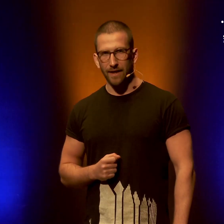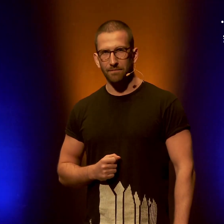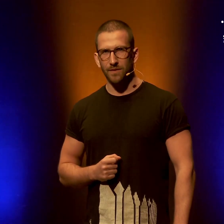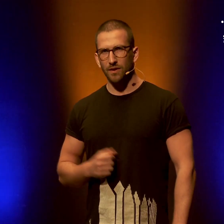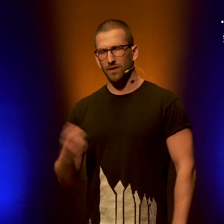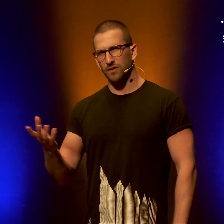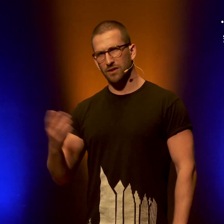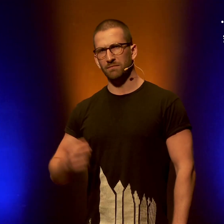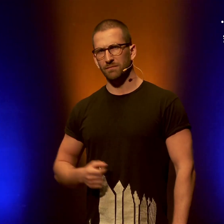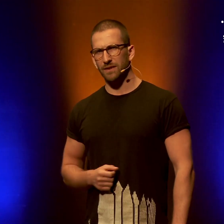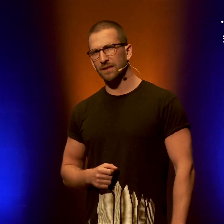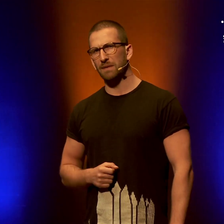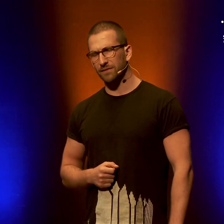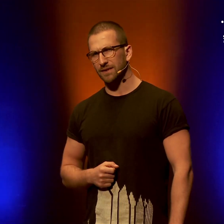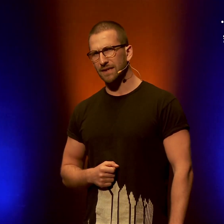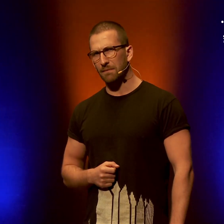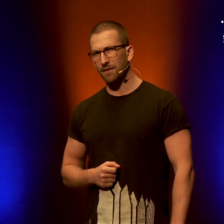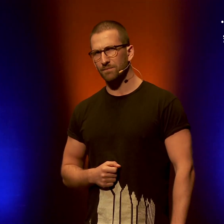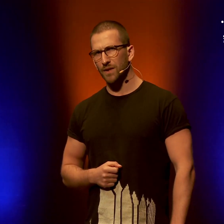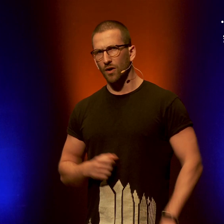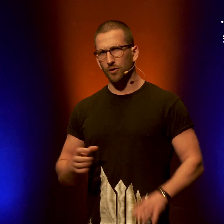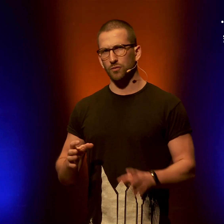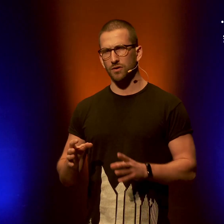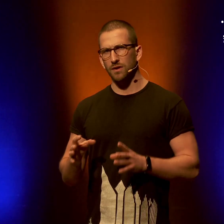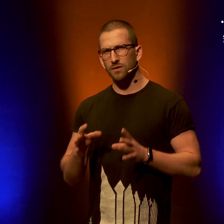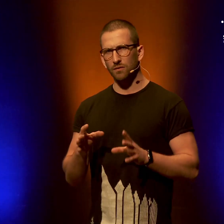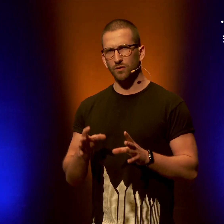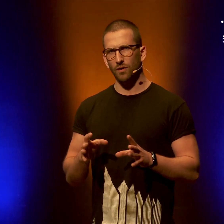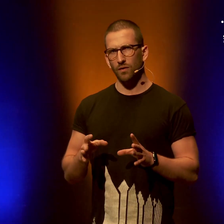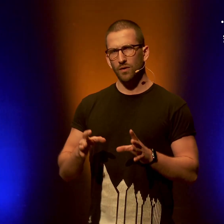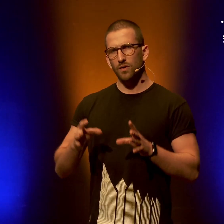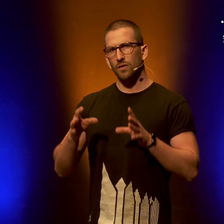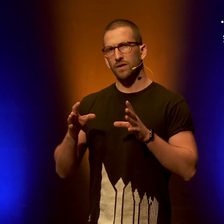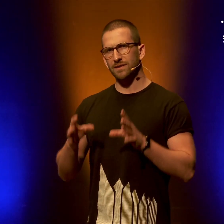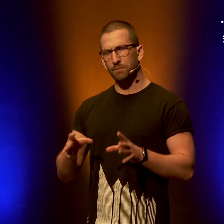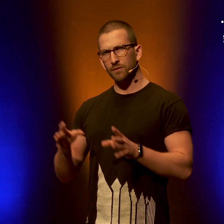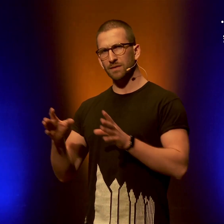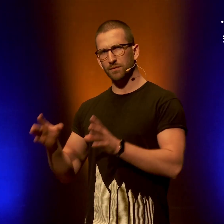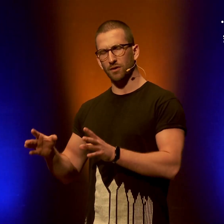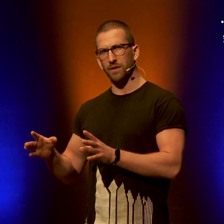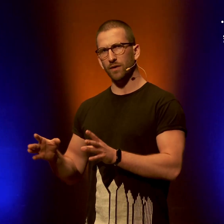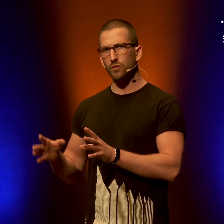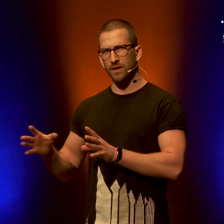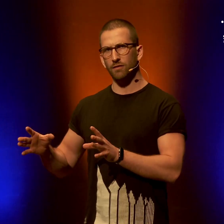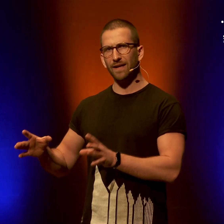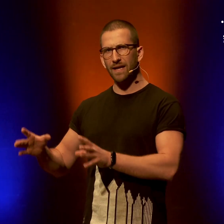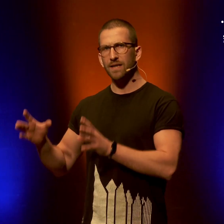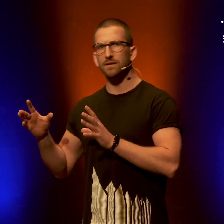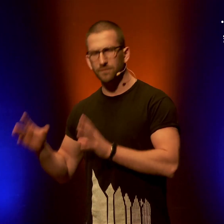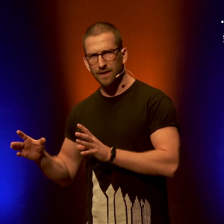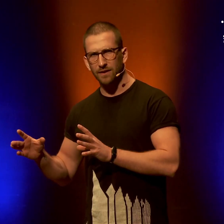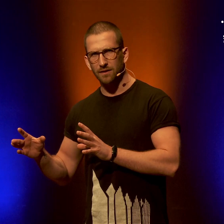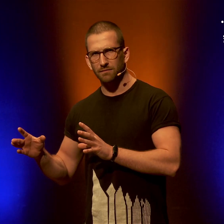G. Czym tak naprawdę jest gama? Otóż są to następujące po sobie